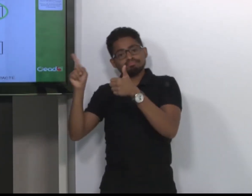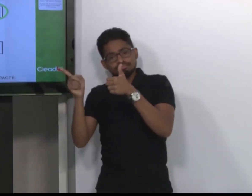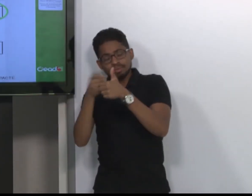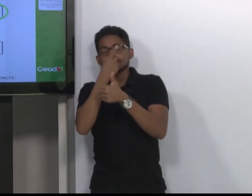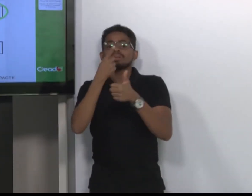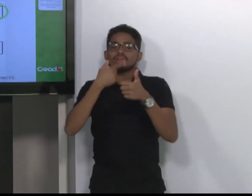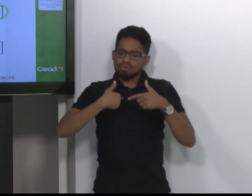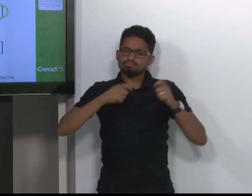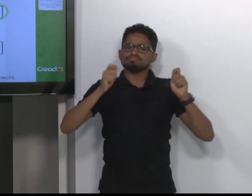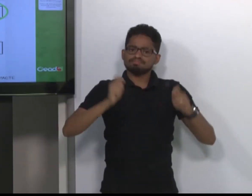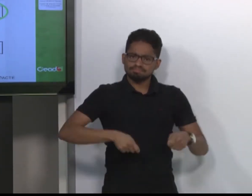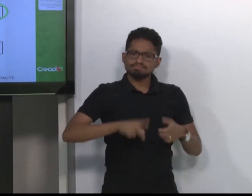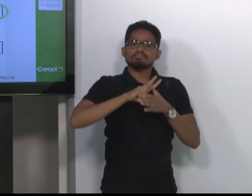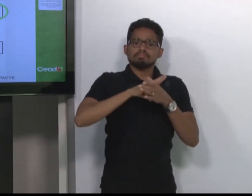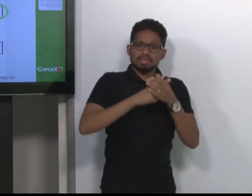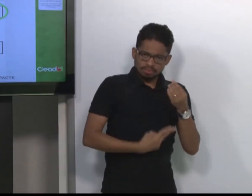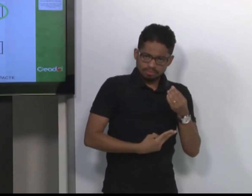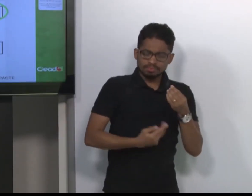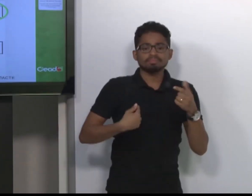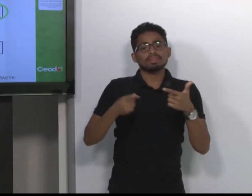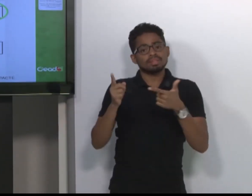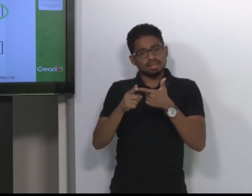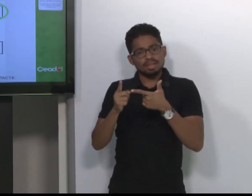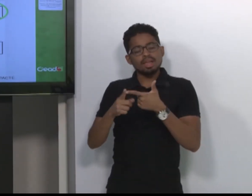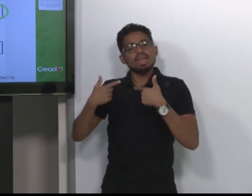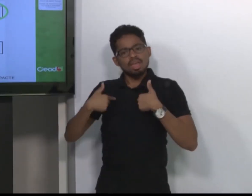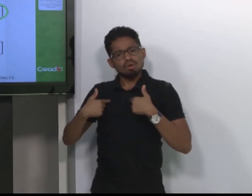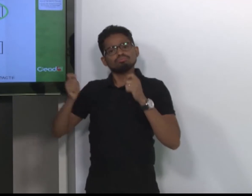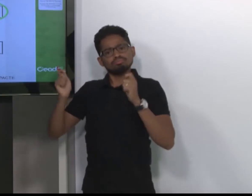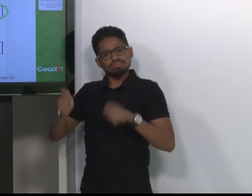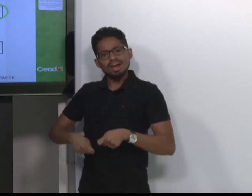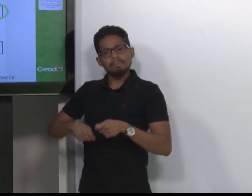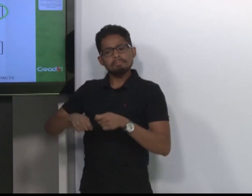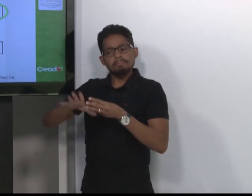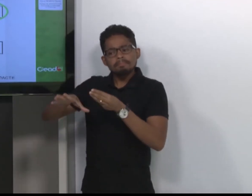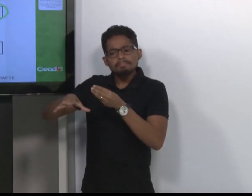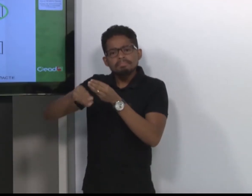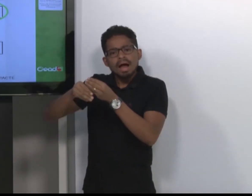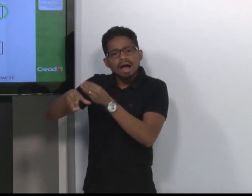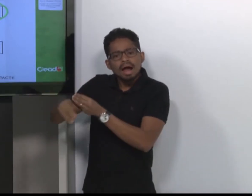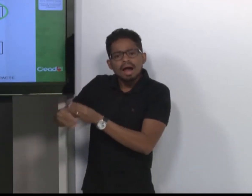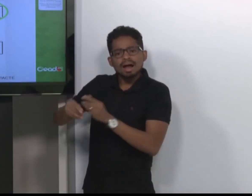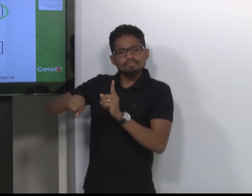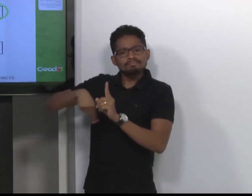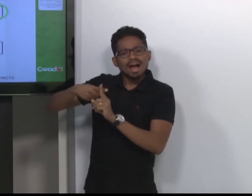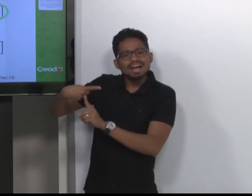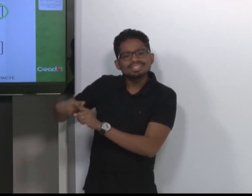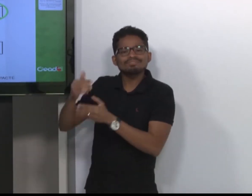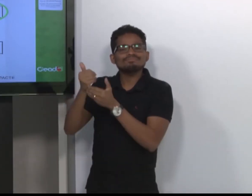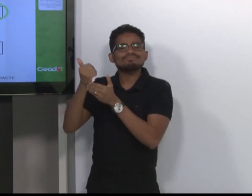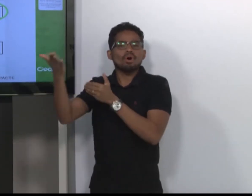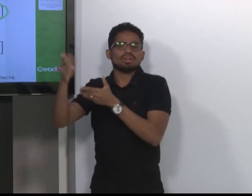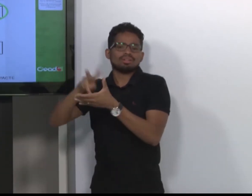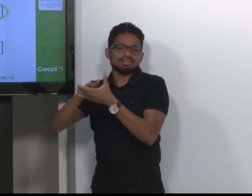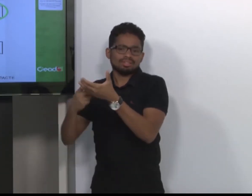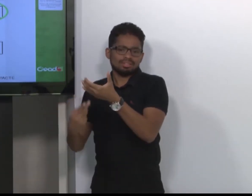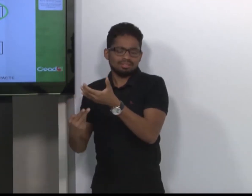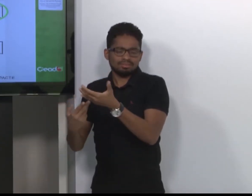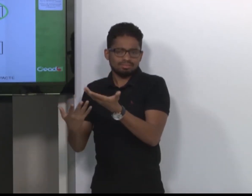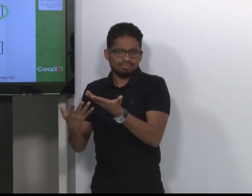primeiro e segundo item, temos a subcompetência linguística, a extracultural, que diz respeito